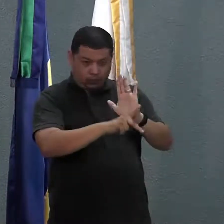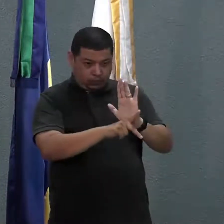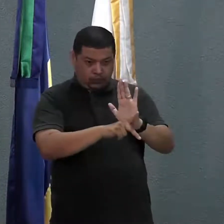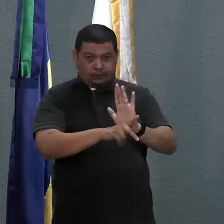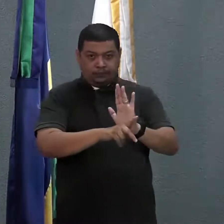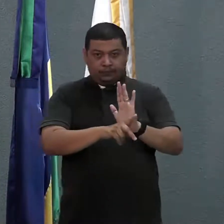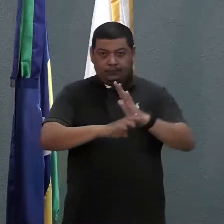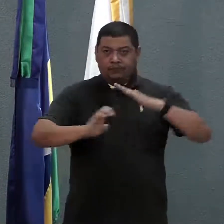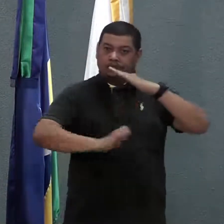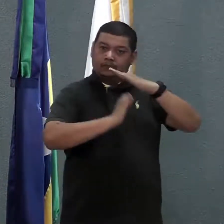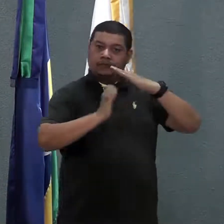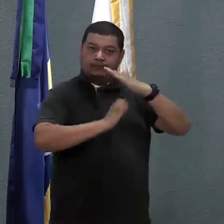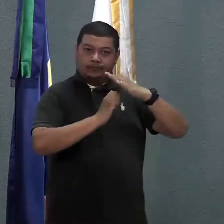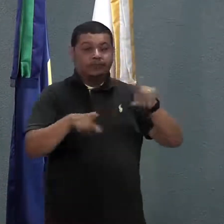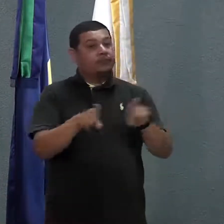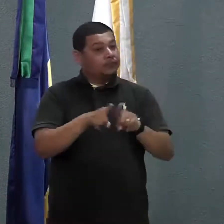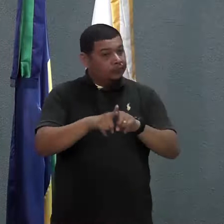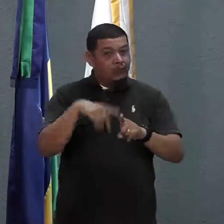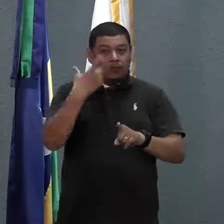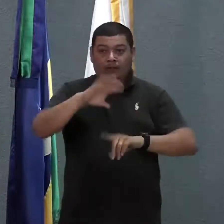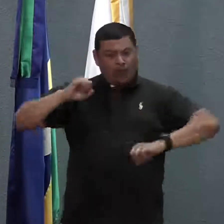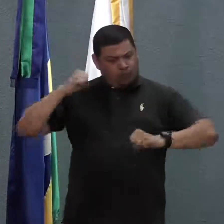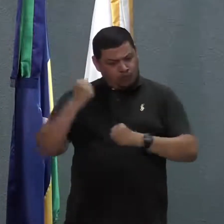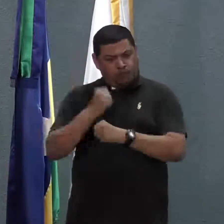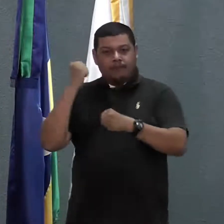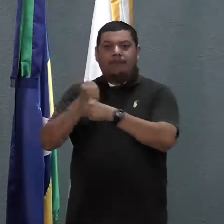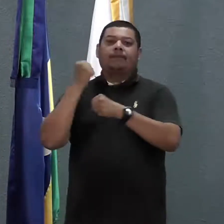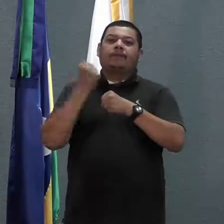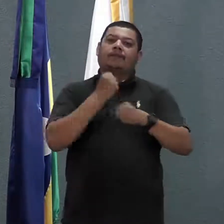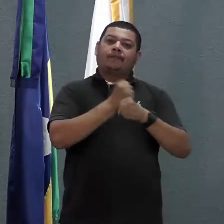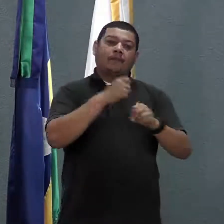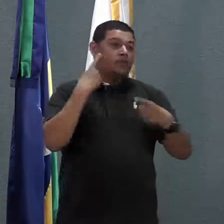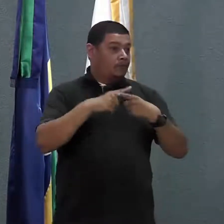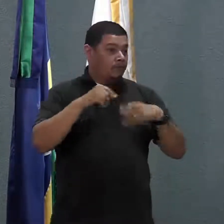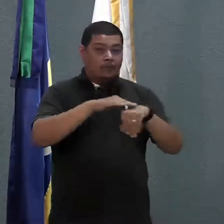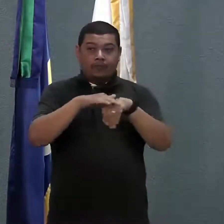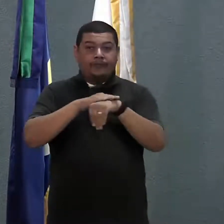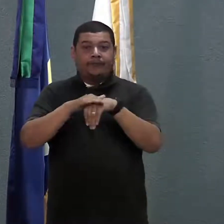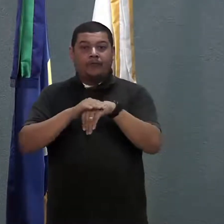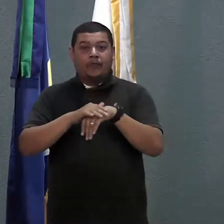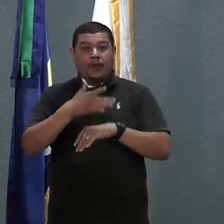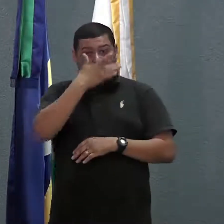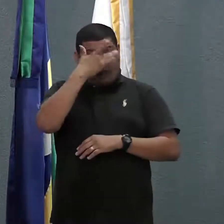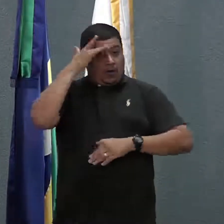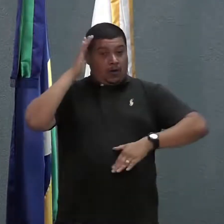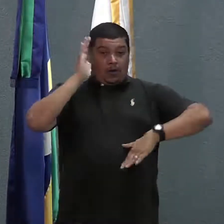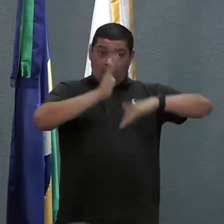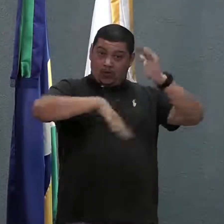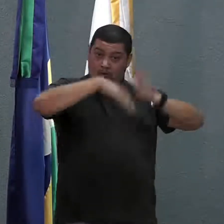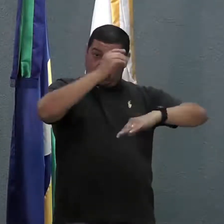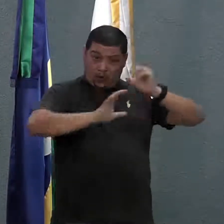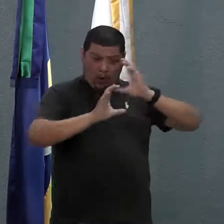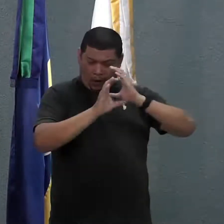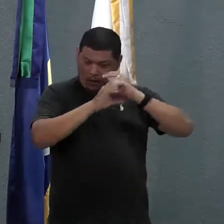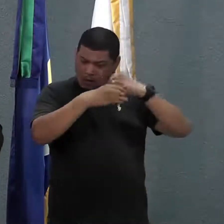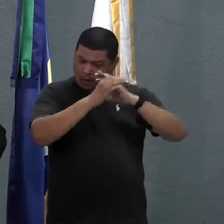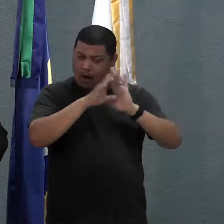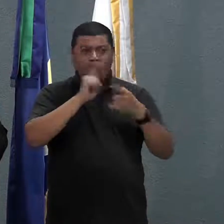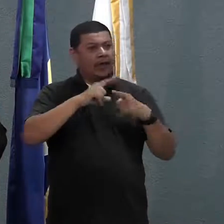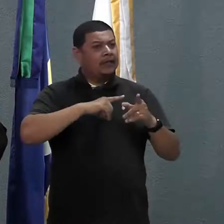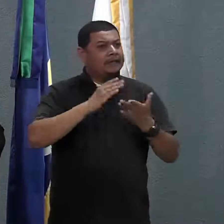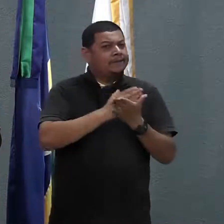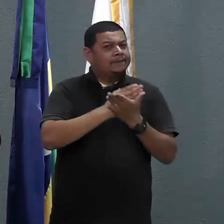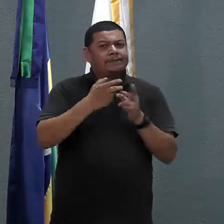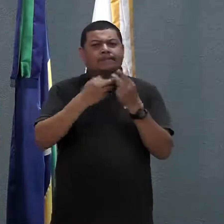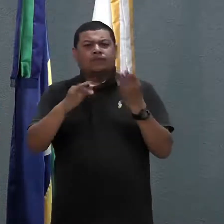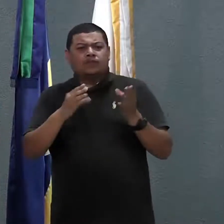conversar com a empresa que executa os projetos, para conversar com o engenheiro da prefeitura, porque nós temos algumas coisas